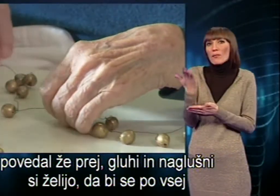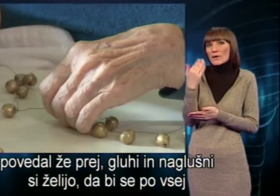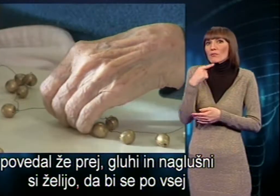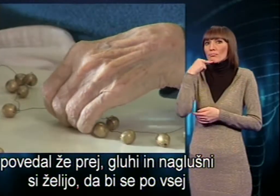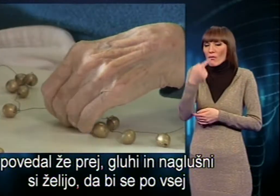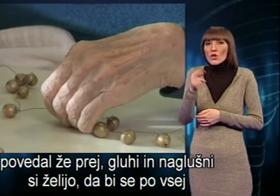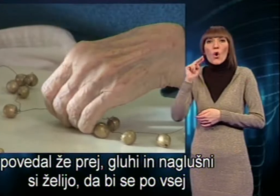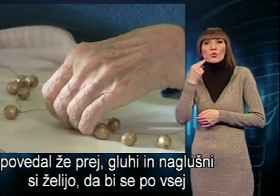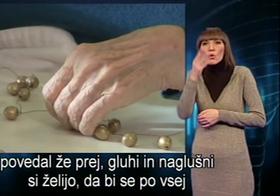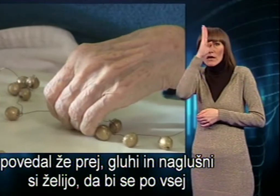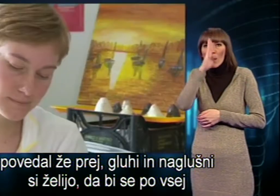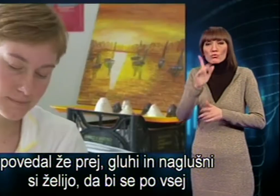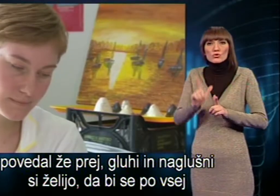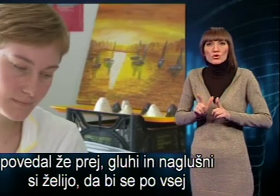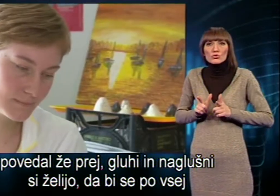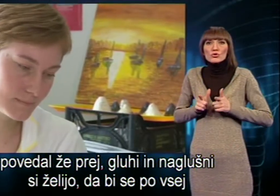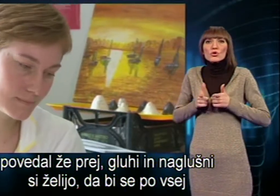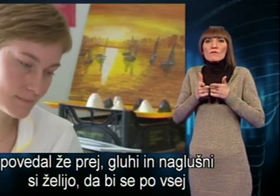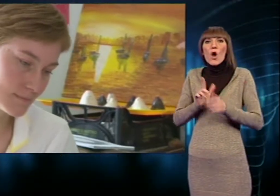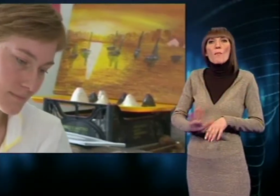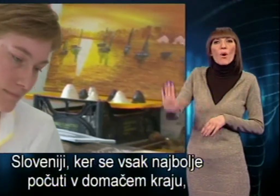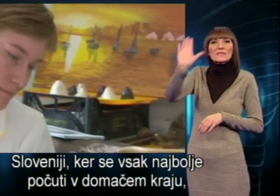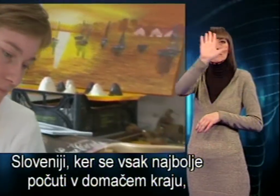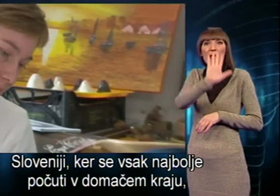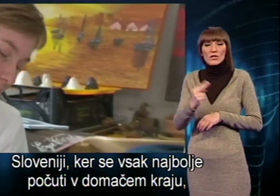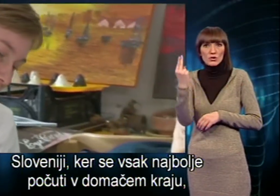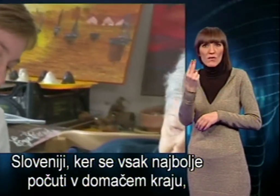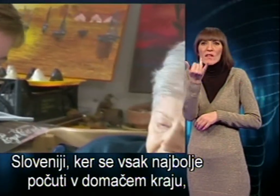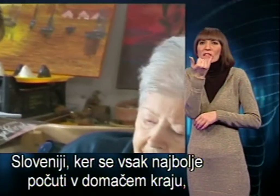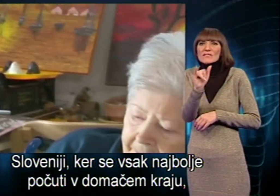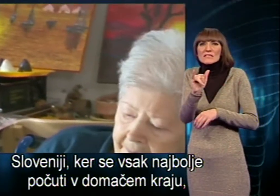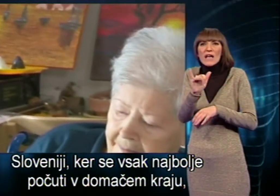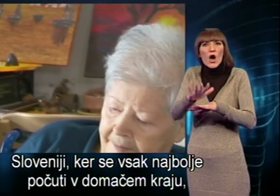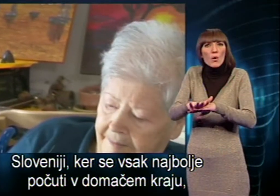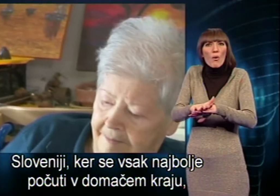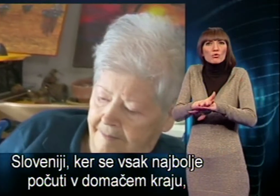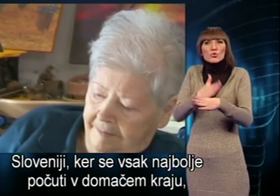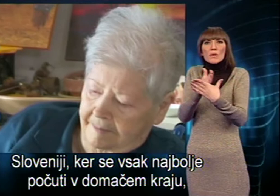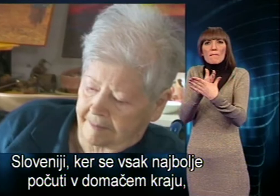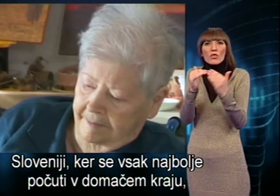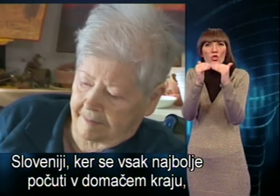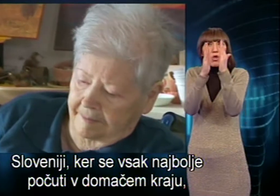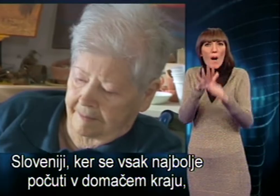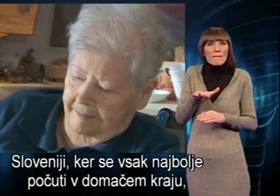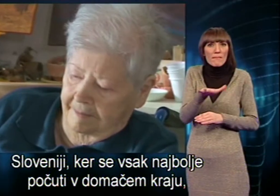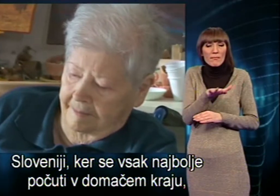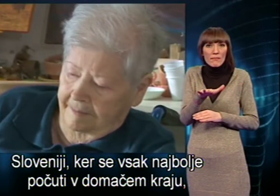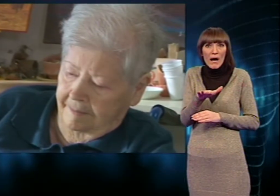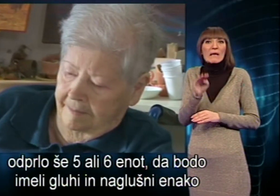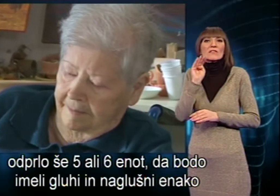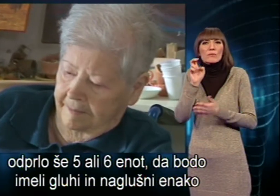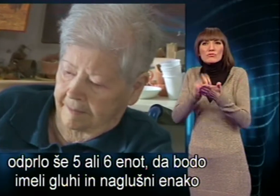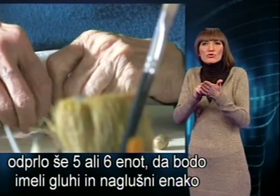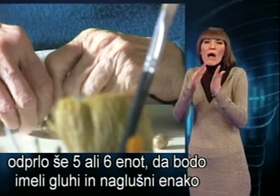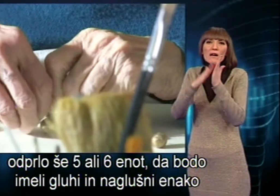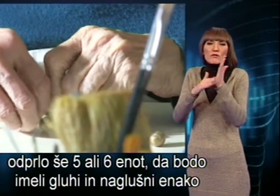gluhi in naglušni živijo širom Slovenije in vsak se počuti najbolje v domačem kraju, da bi pač še